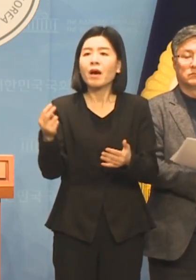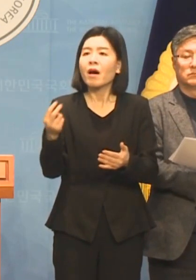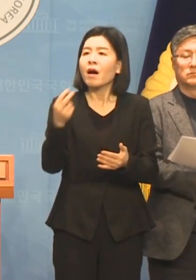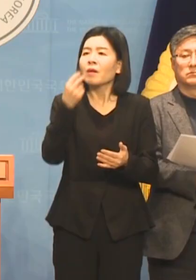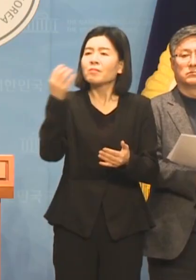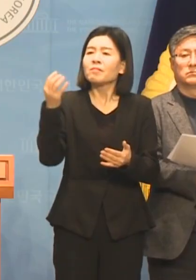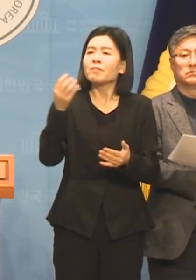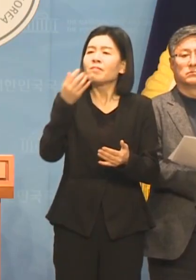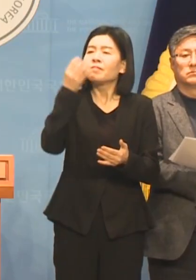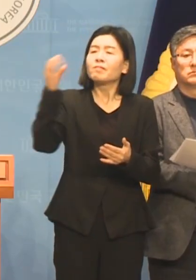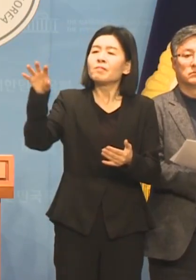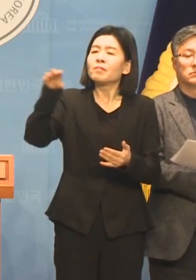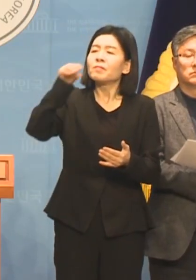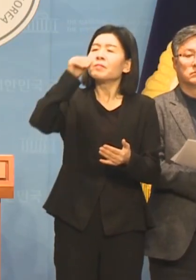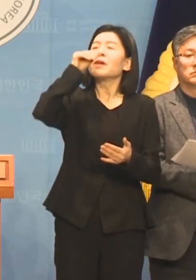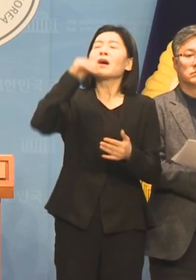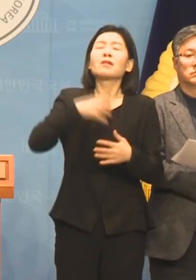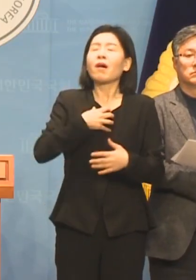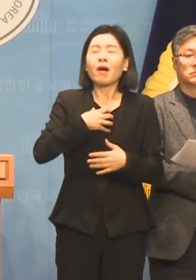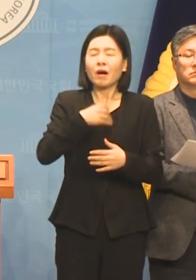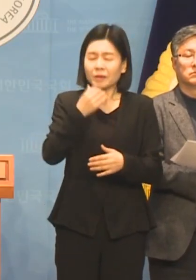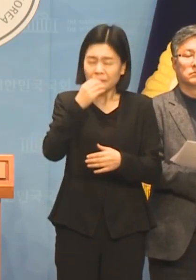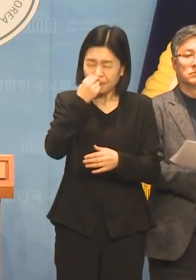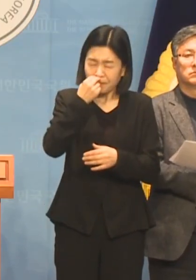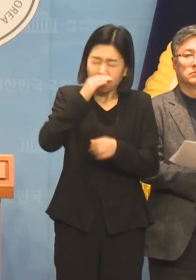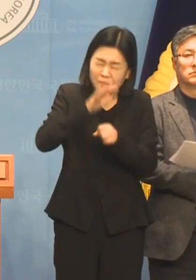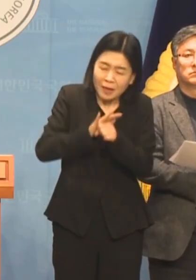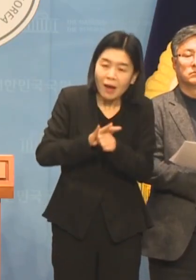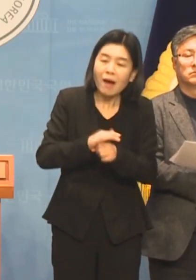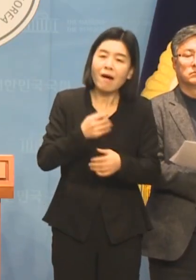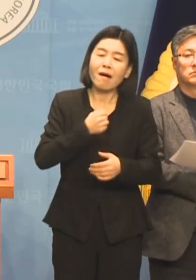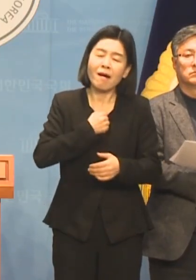했는데 이번에는 행안부의 이